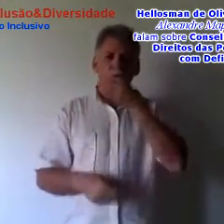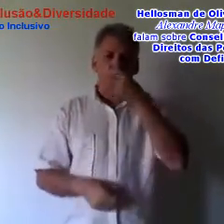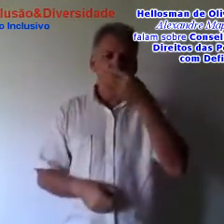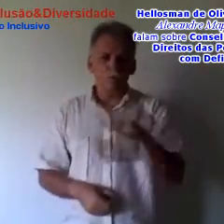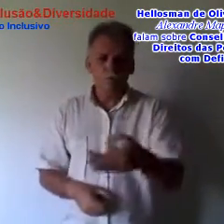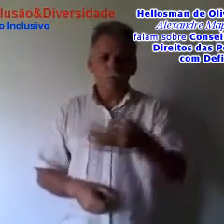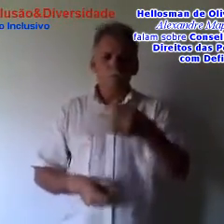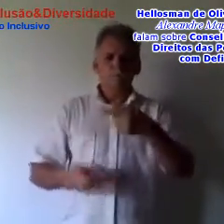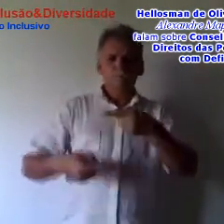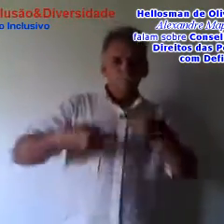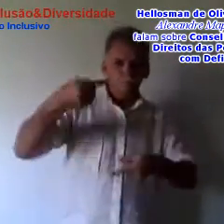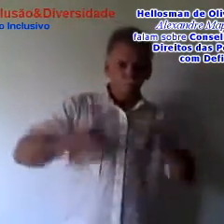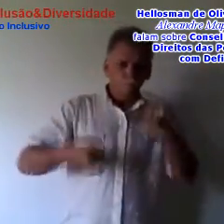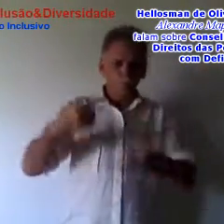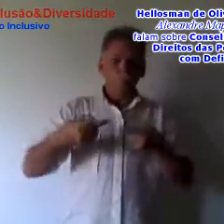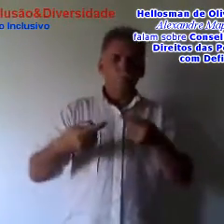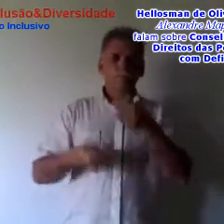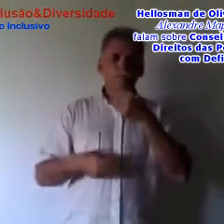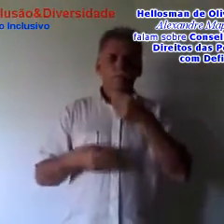tenta construir